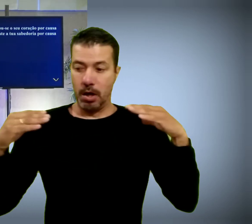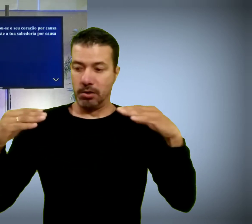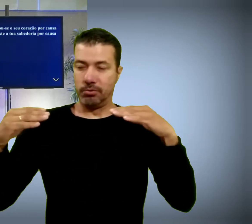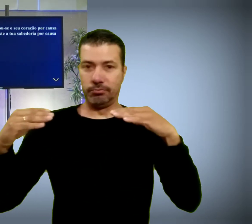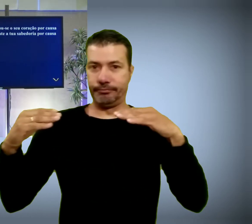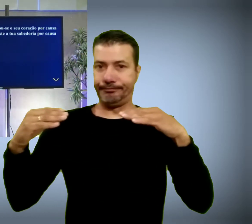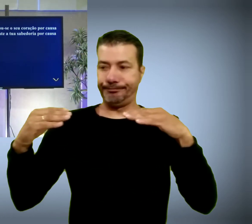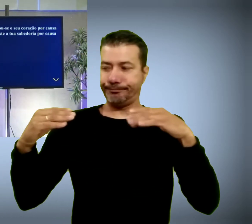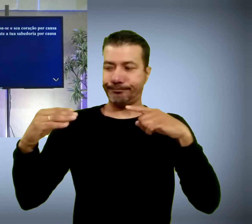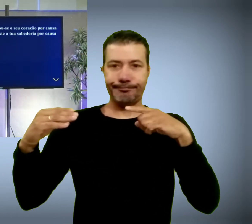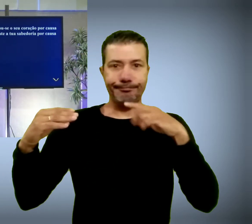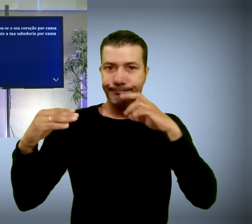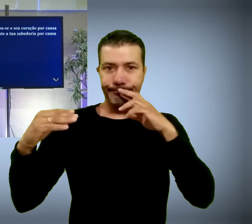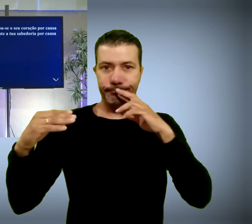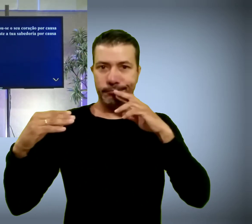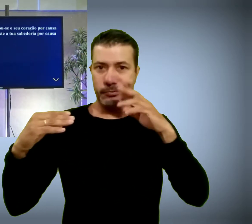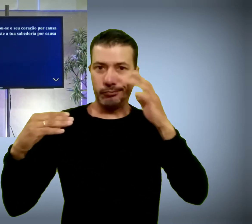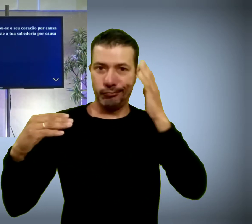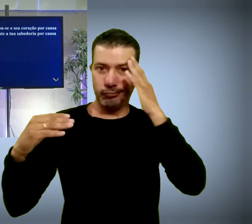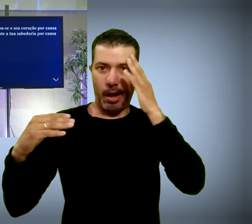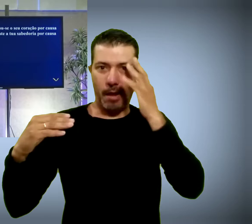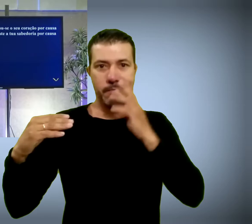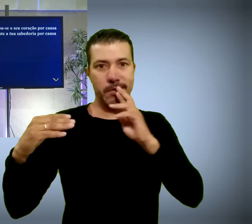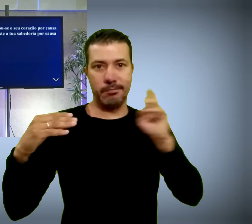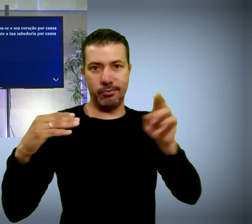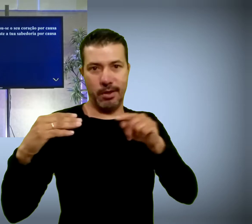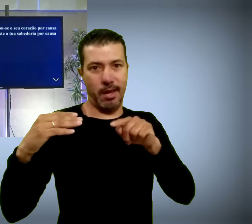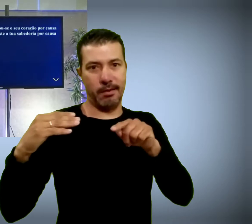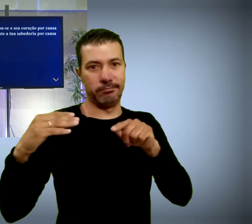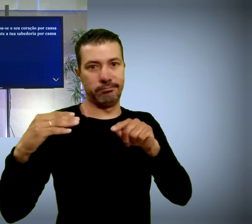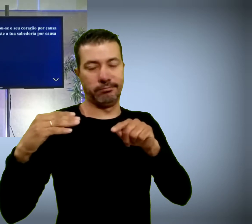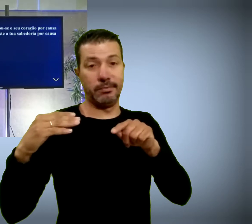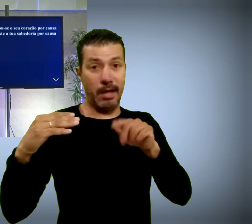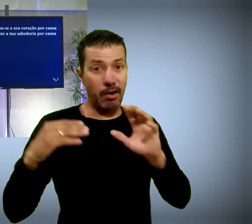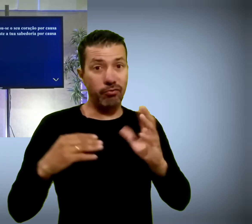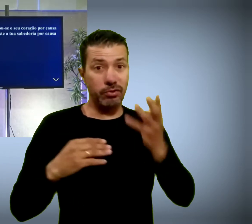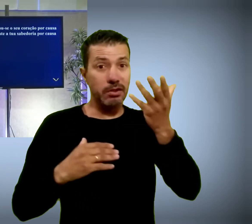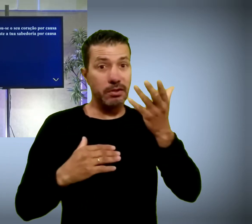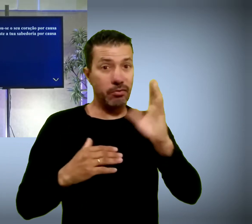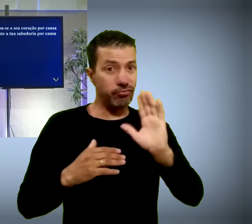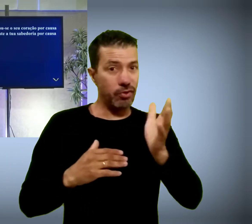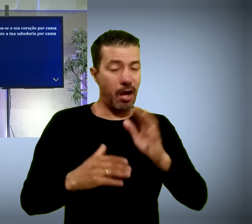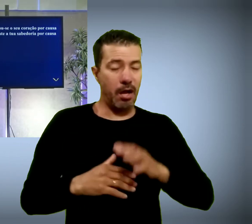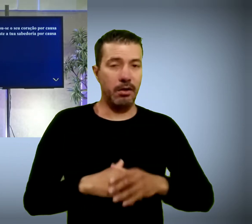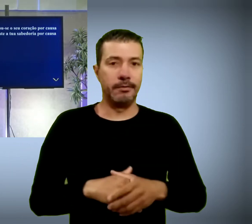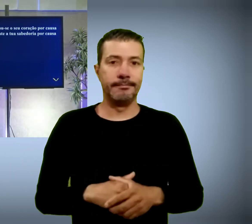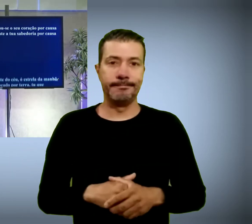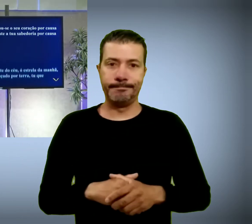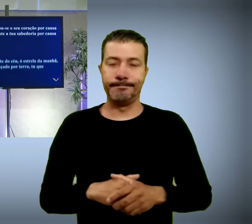Eu estou romanceando, gente. Eu estou romanceando uma coisa que de fato aconteceu, nós vamos ver isso já já.